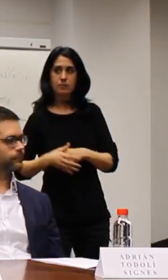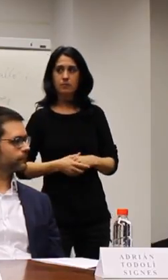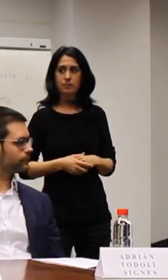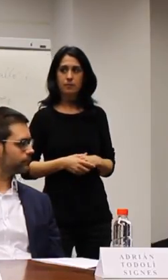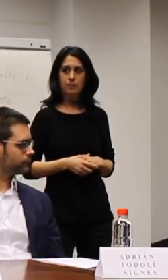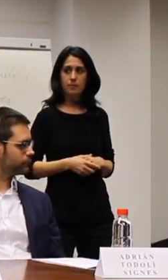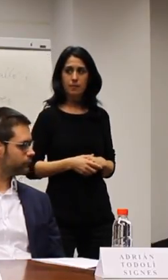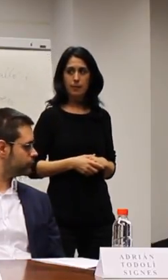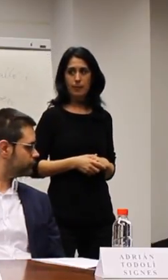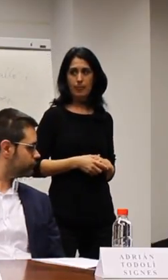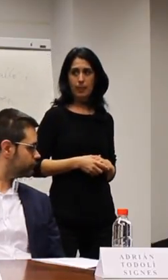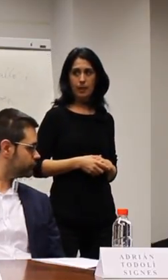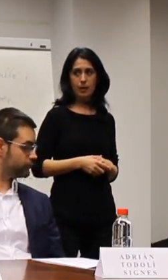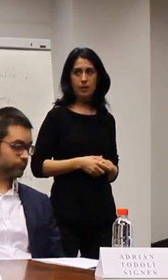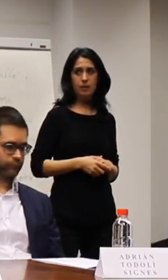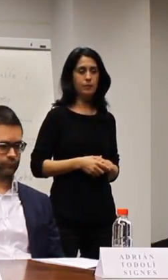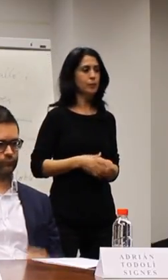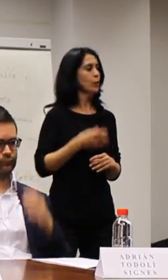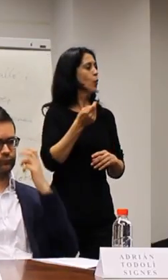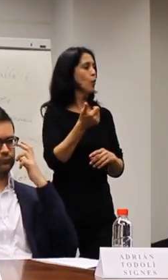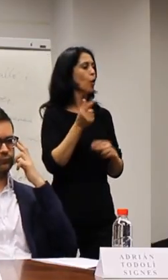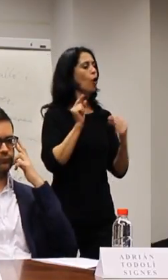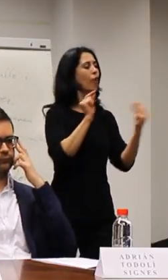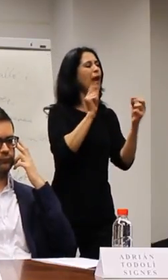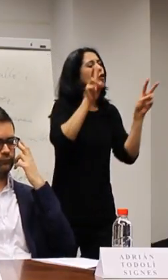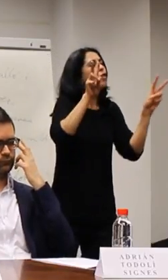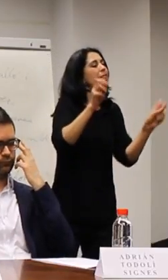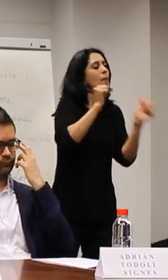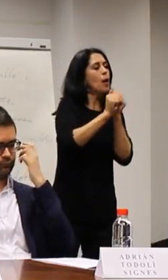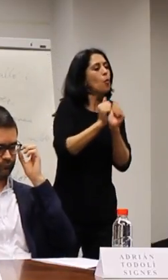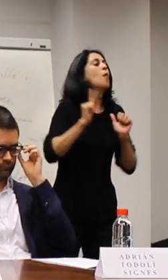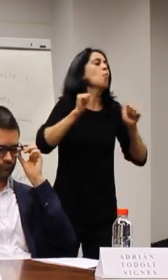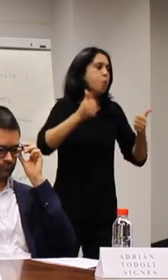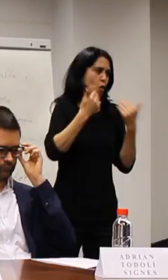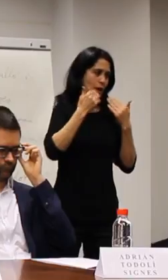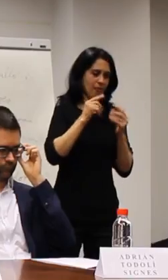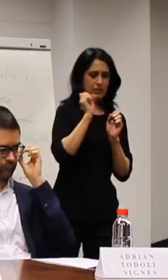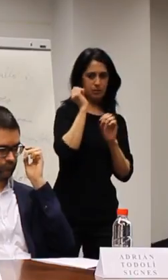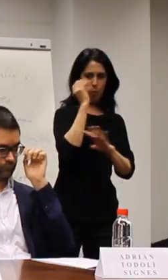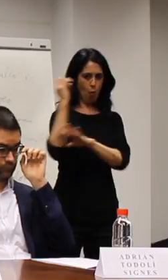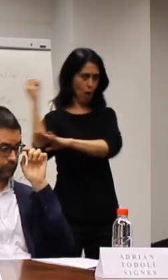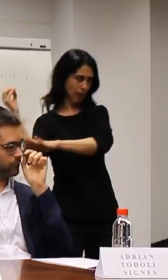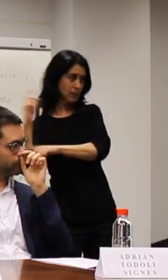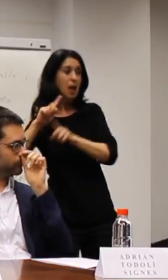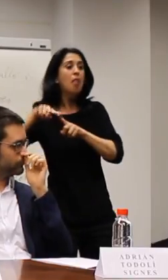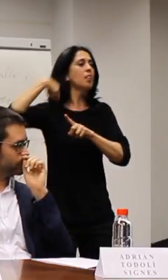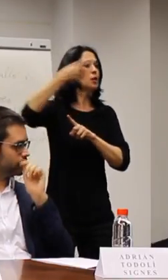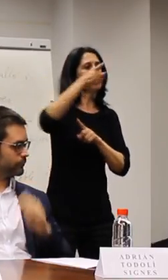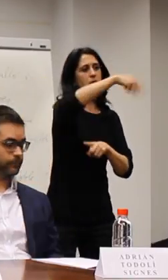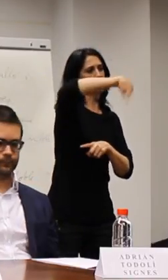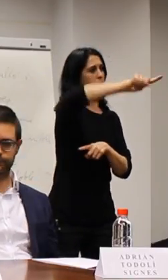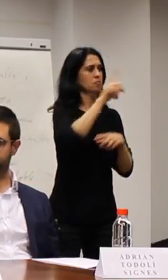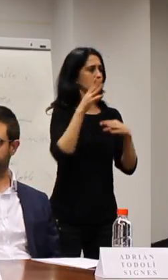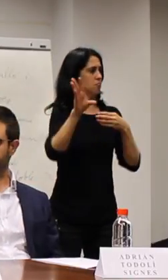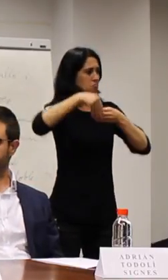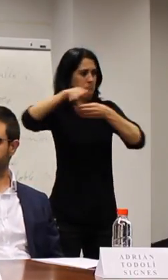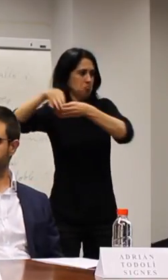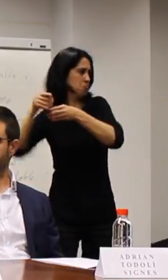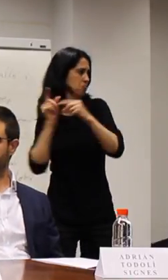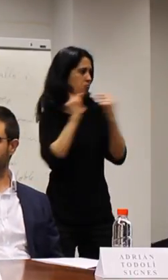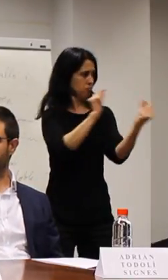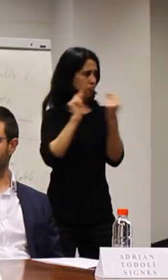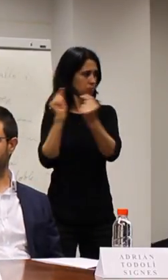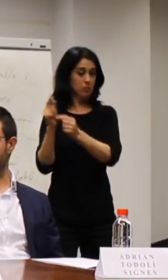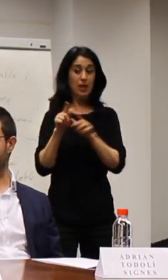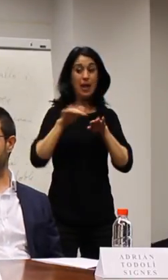se establezca un poco el marco del diálogo, que podréis complementar después como entendáis. Una mesa que también